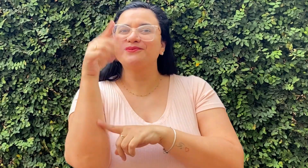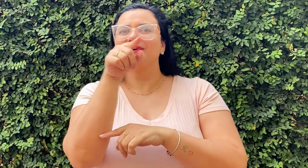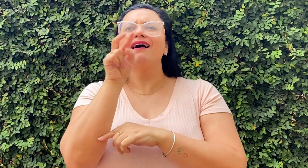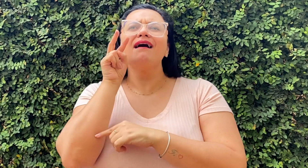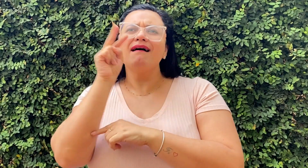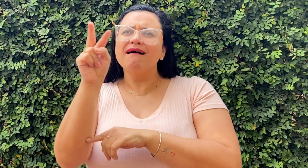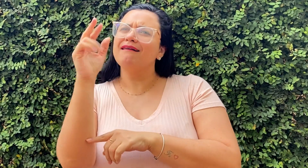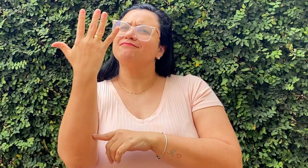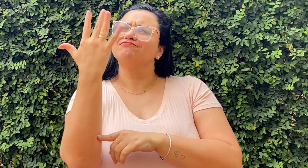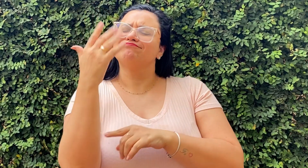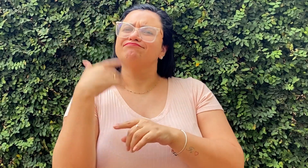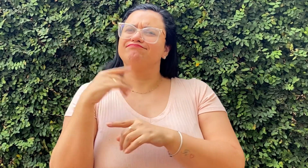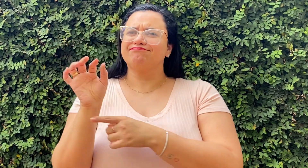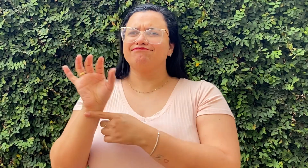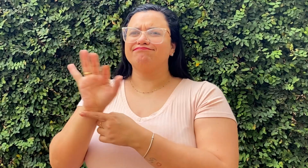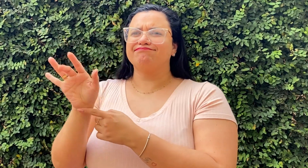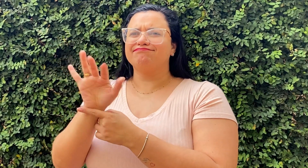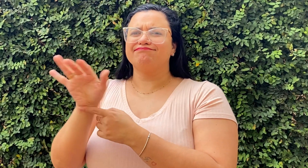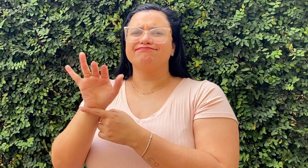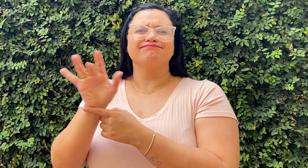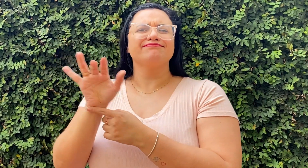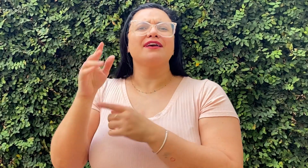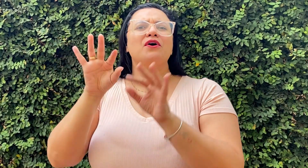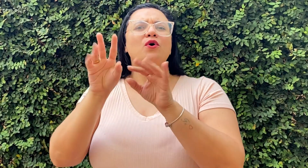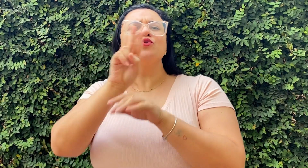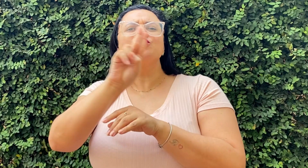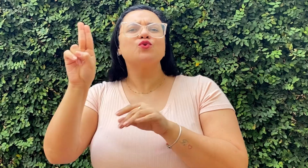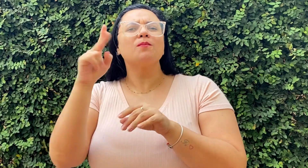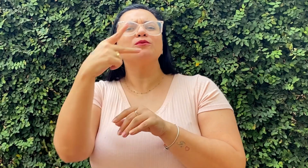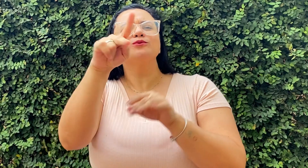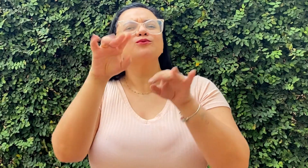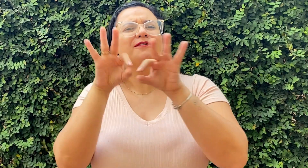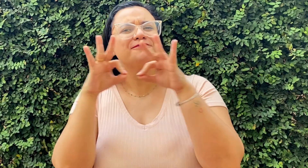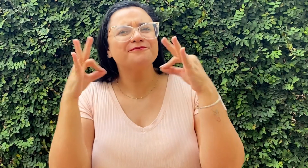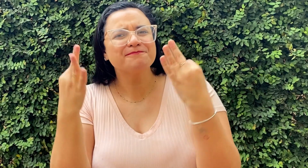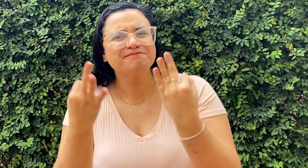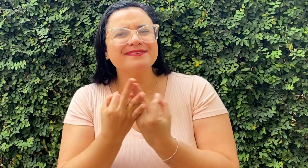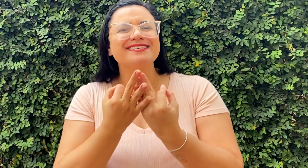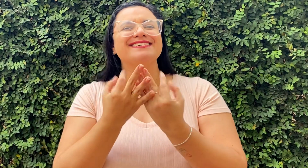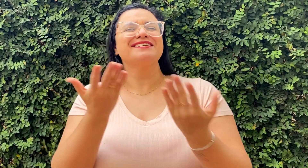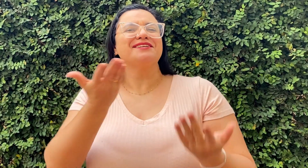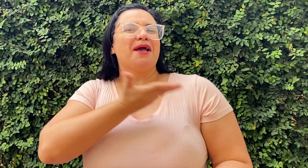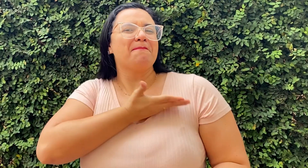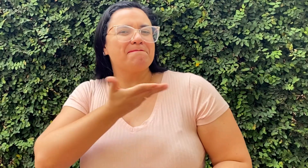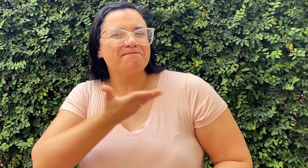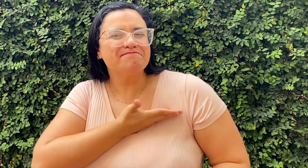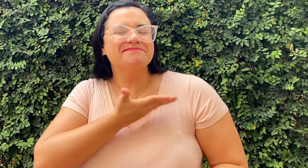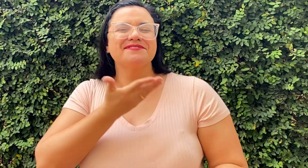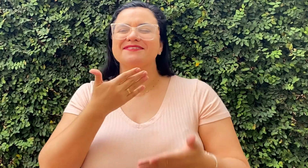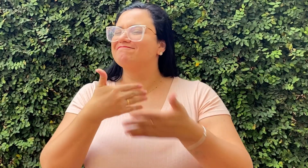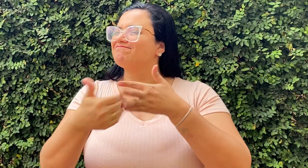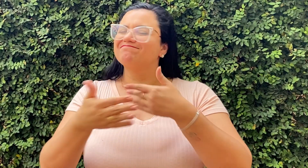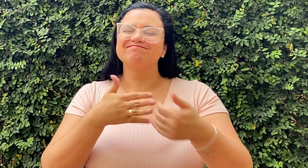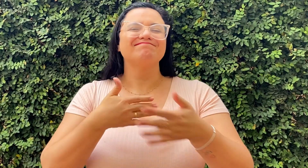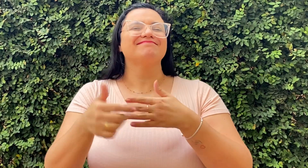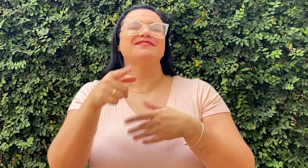importante também, se você puder, usar o espelho para você treinar os nomes da sua família, dos seus familiares,